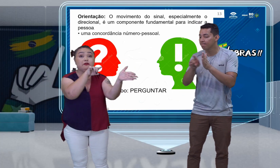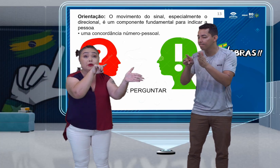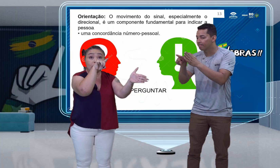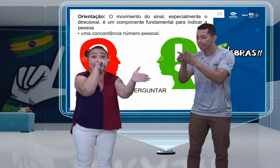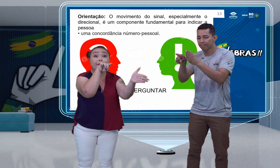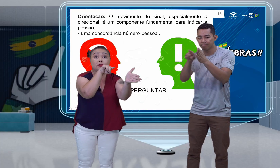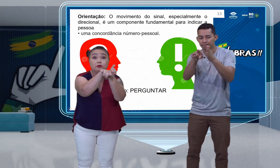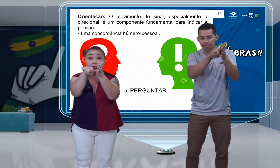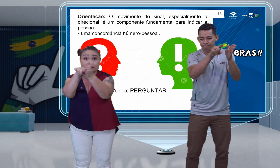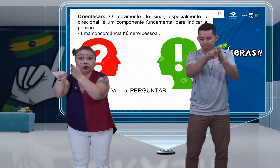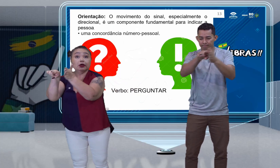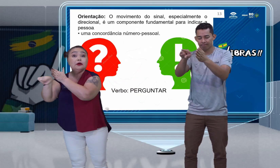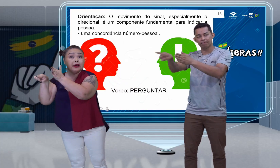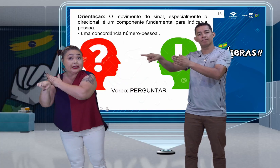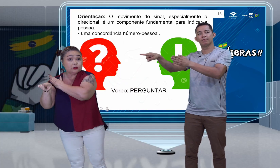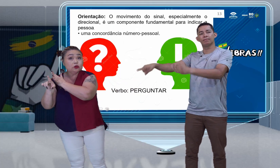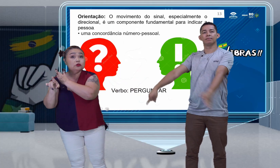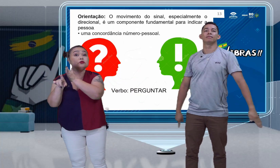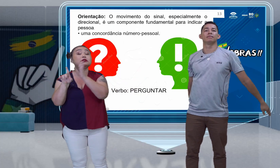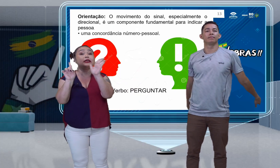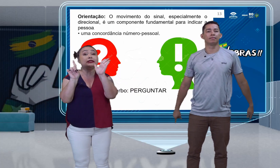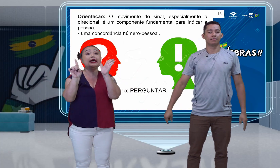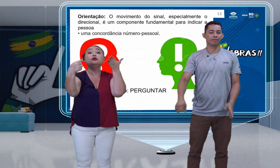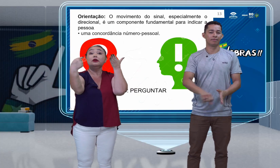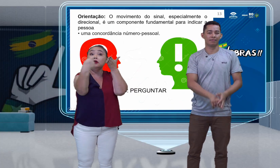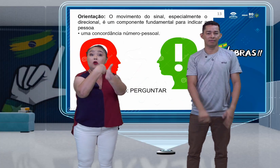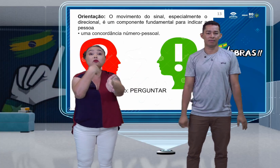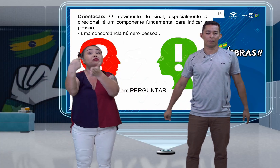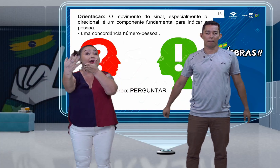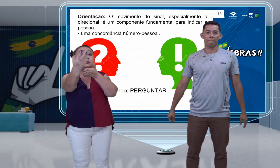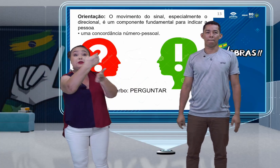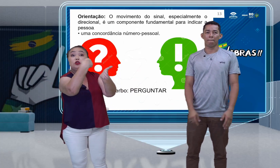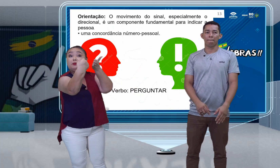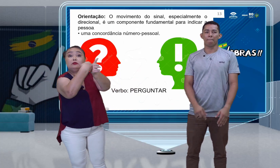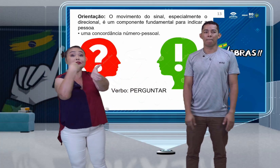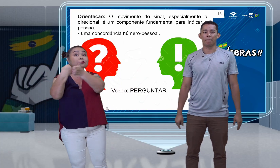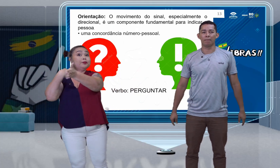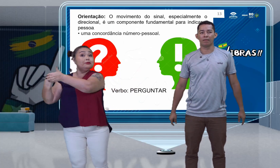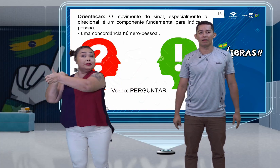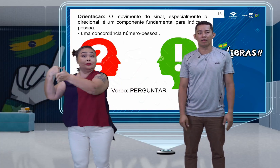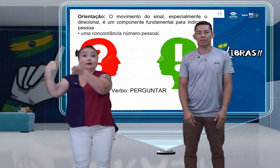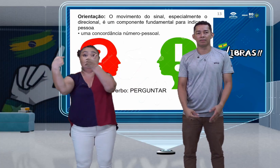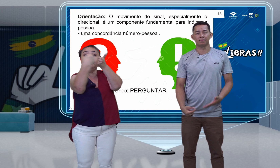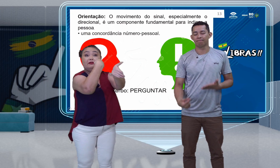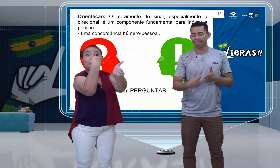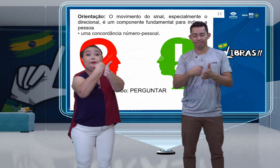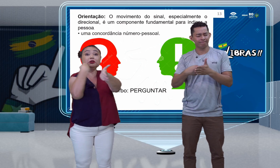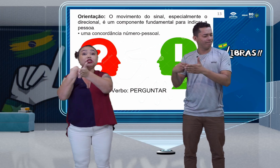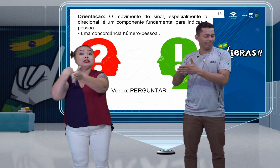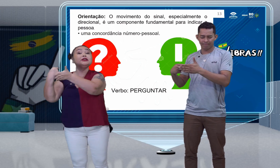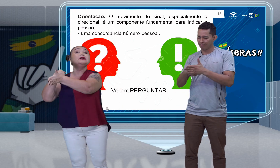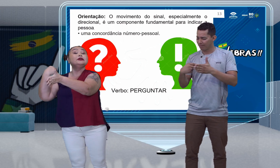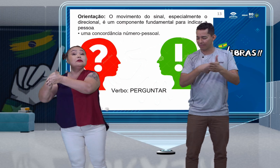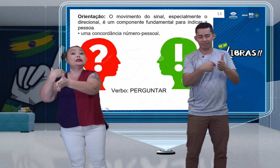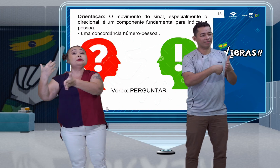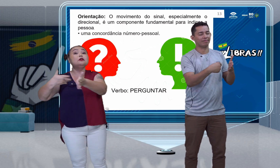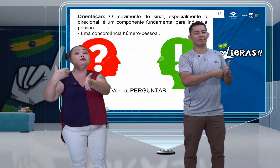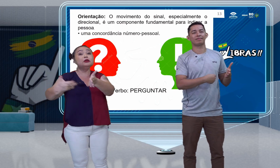movimento rápido mesmo. Para todos, tá certo? Ou várias pessoas perguntando para mim. Também vou repetir com esse movimento,